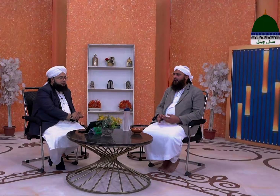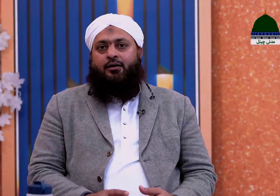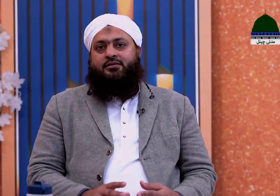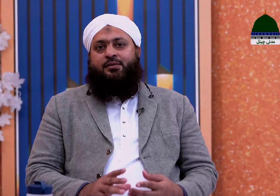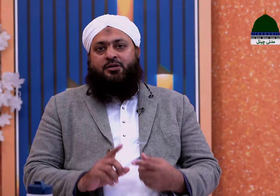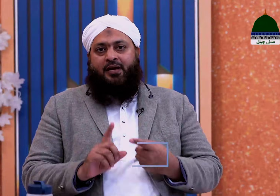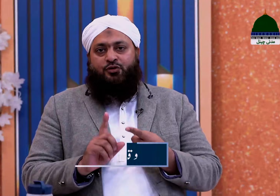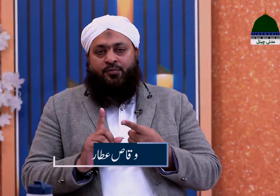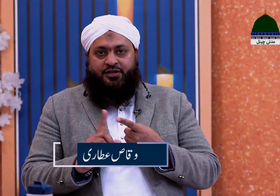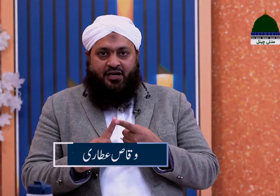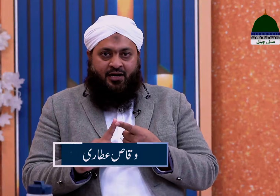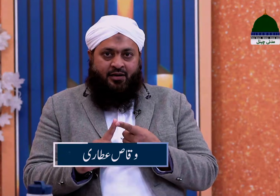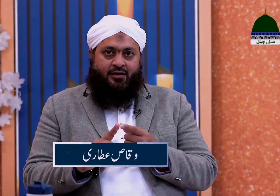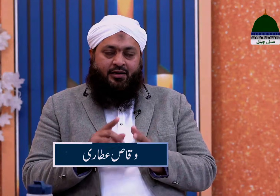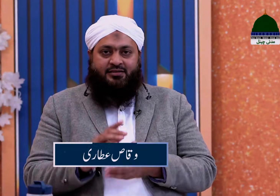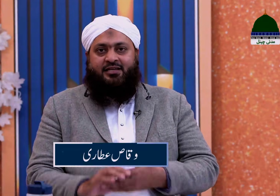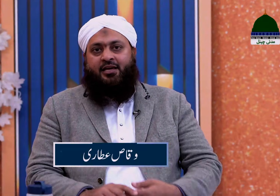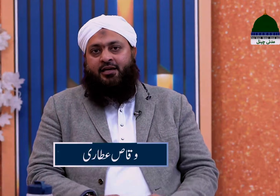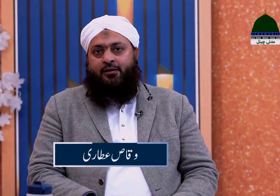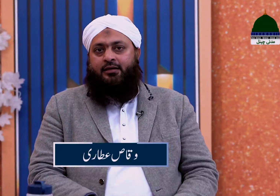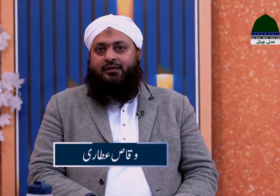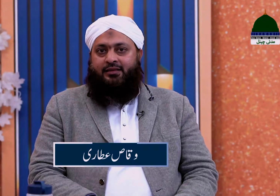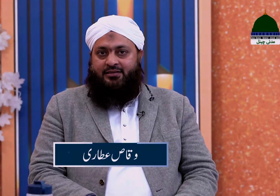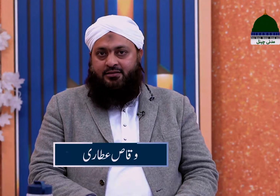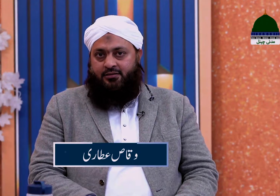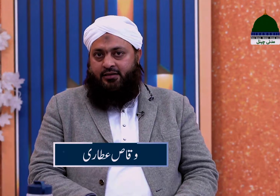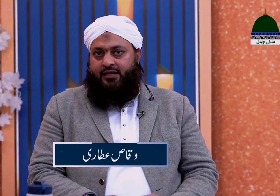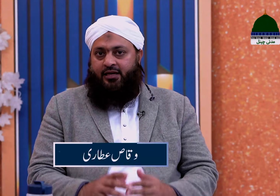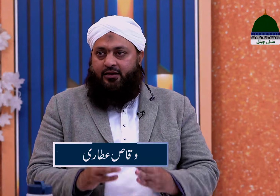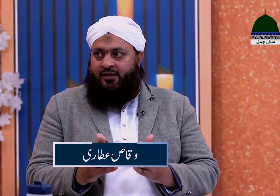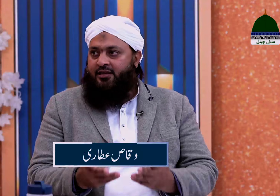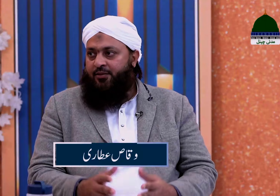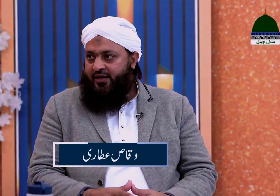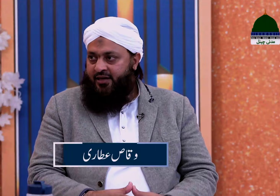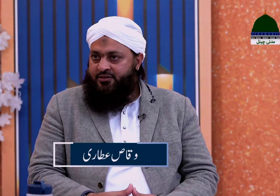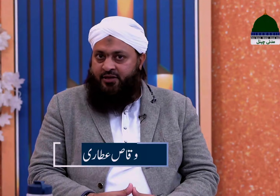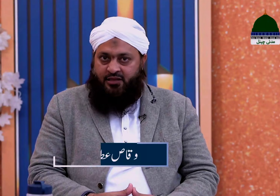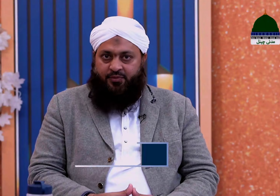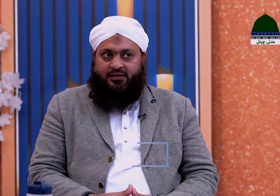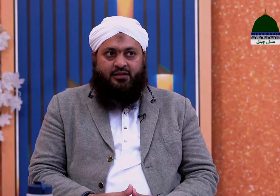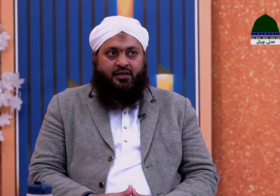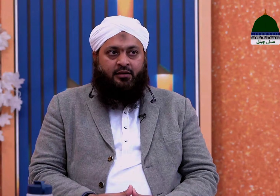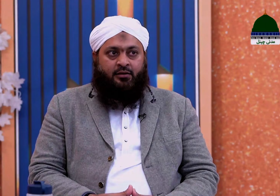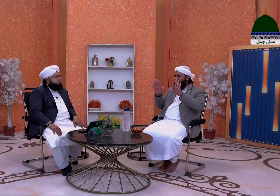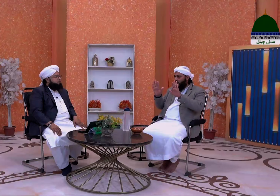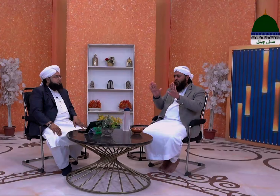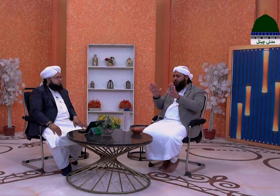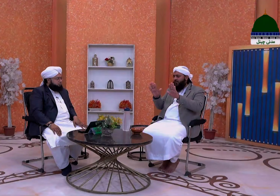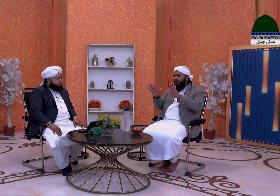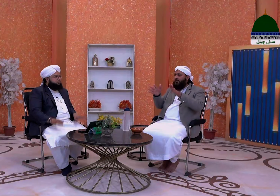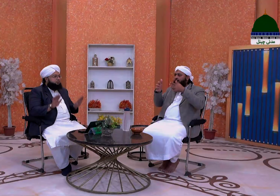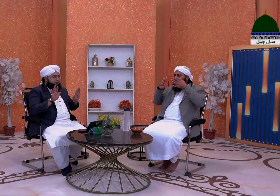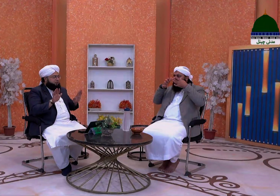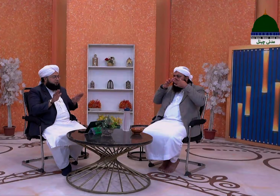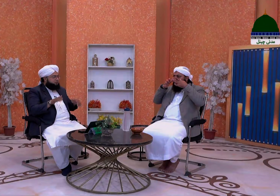بتائیے۔ سب سے پہلے جو ہم اشارہ سیکھیں گے 10، یعنی کہ گنتی کا بھی ہے، اس میں گنتی بھی آ جاتی ہے۔ یہ دونوں ہاتھوں